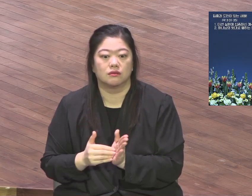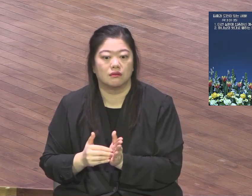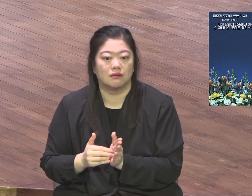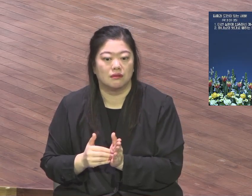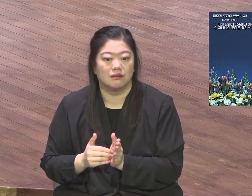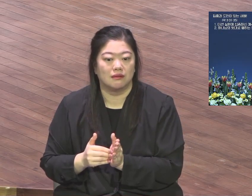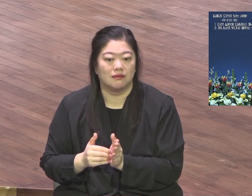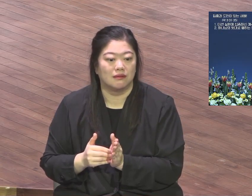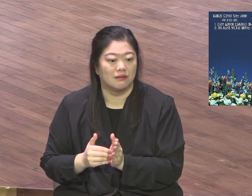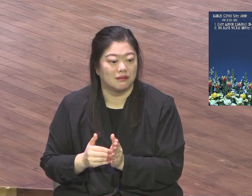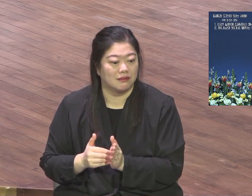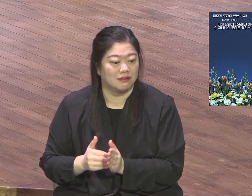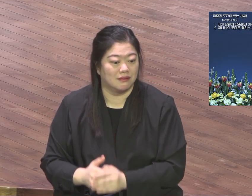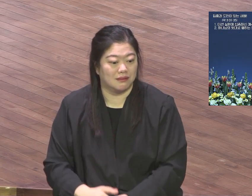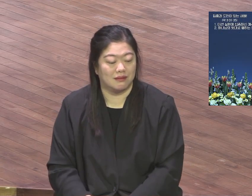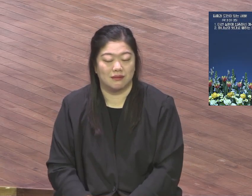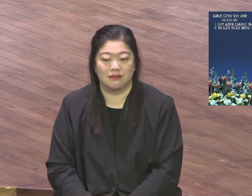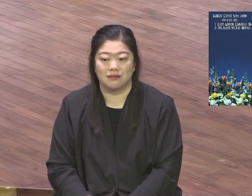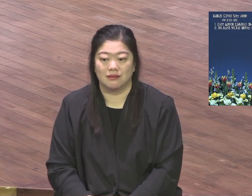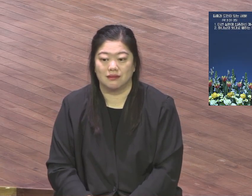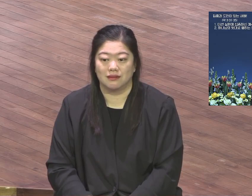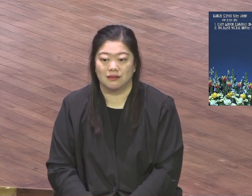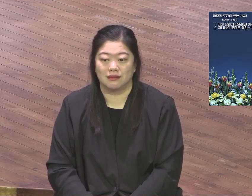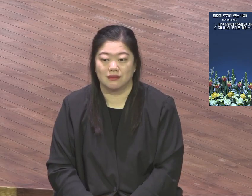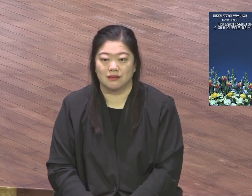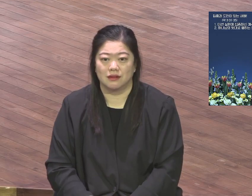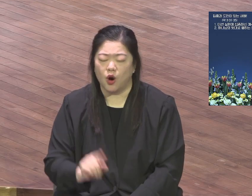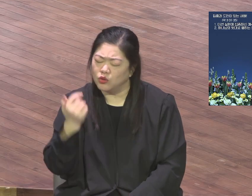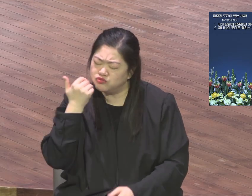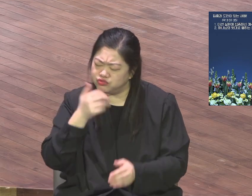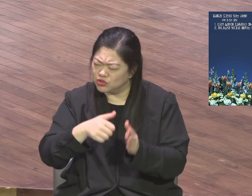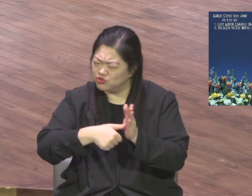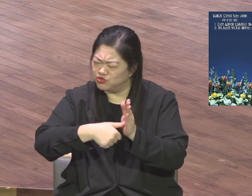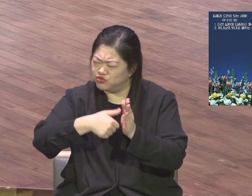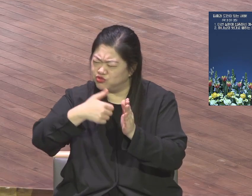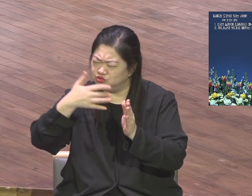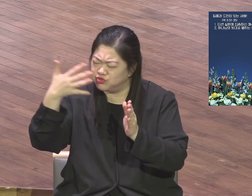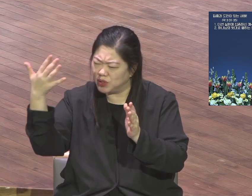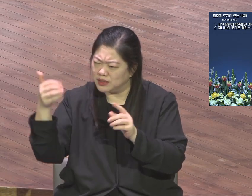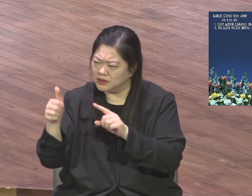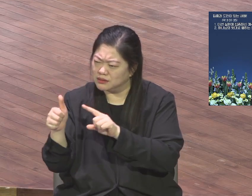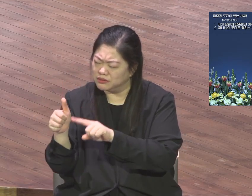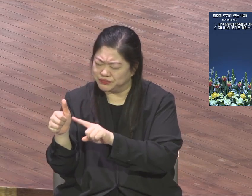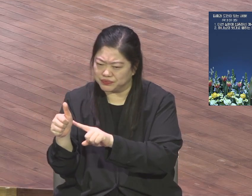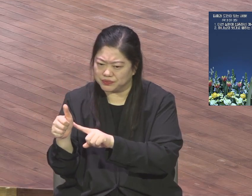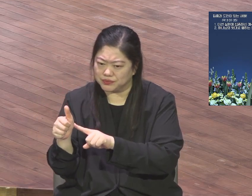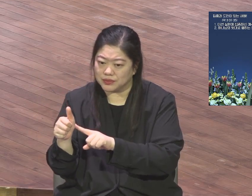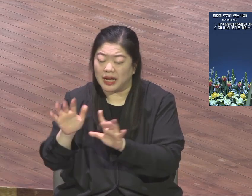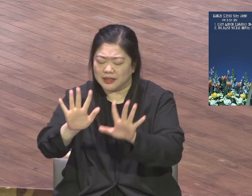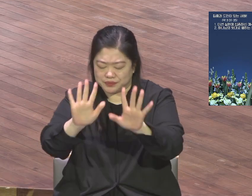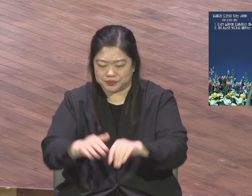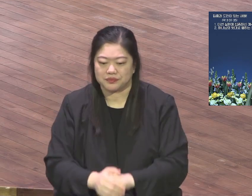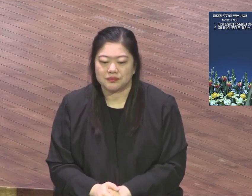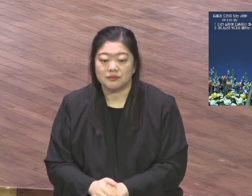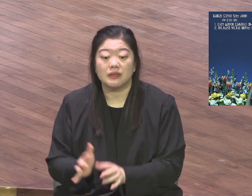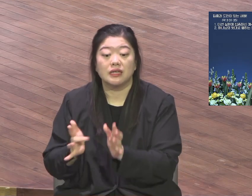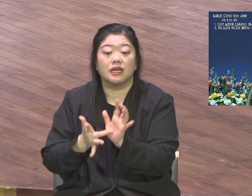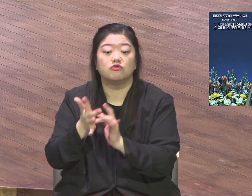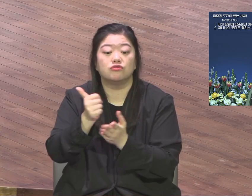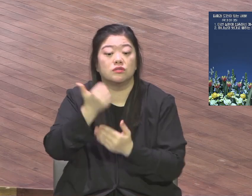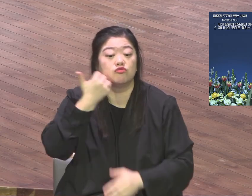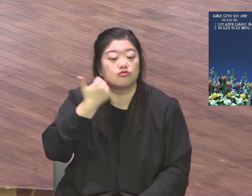유명한 무슨 저 학자가 그런 이런 말 했으면 안 먹어주지만 예수님이 누구요?